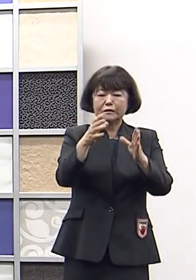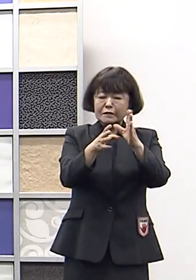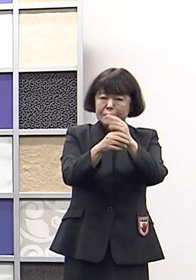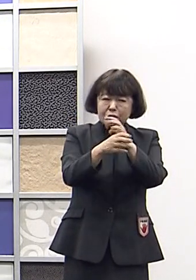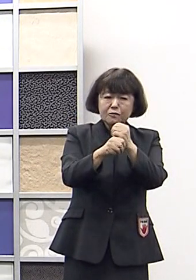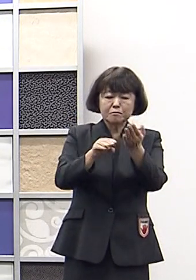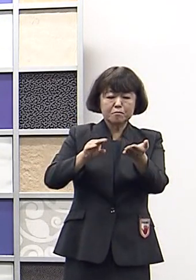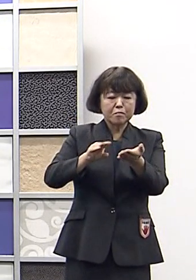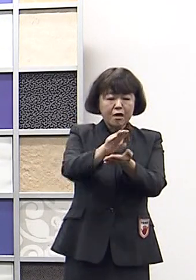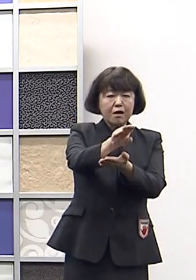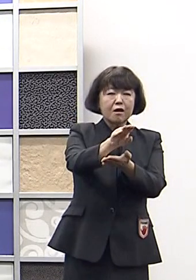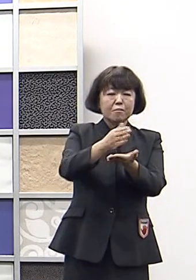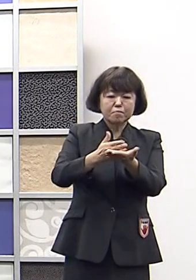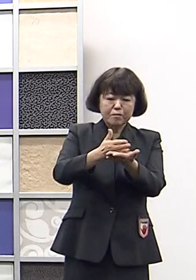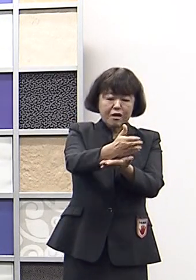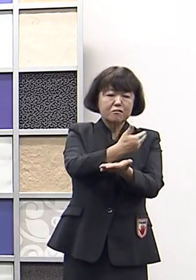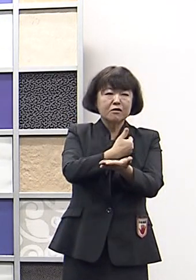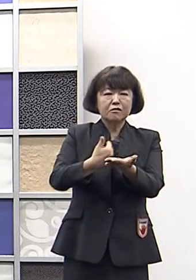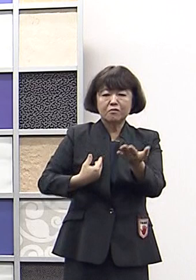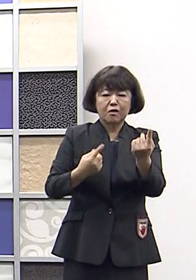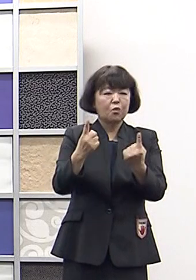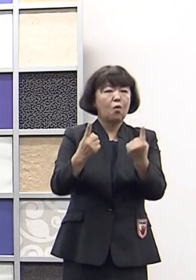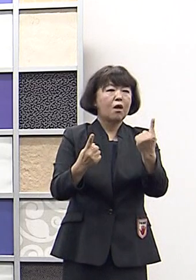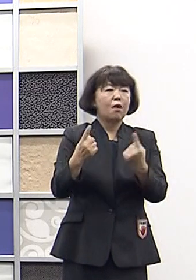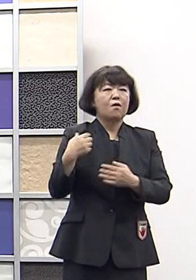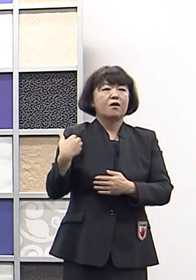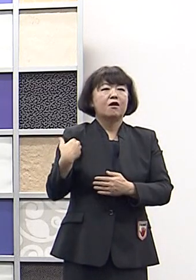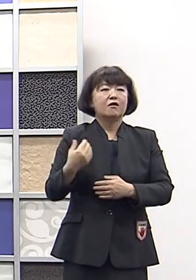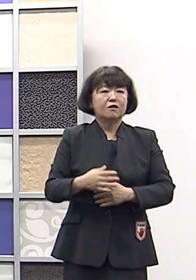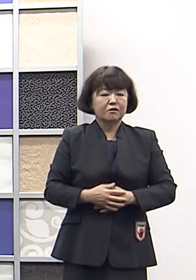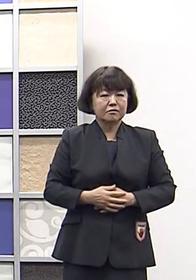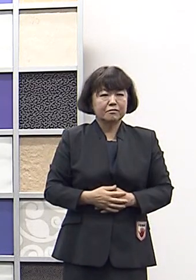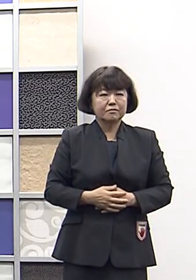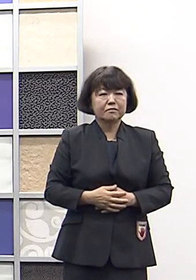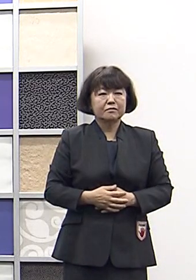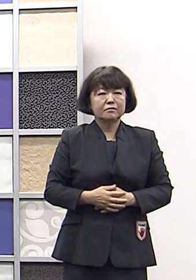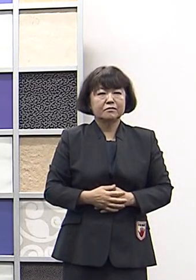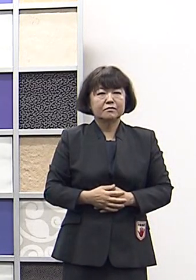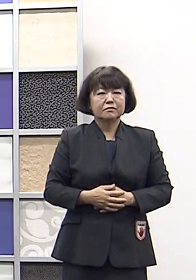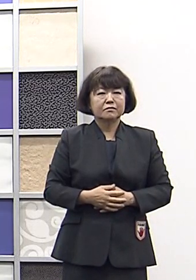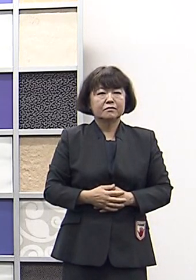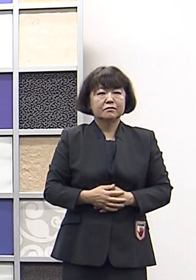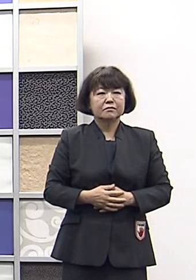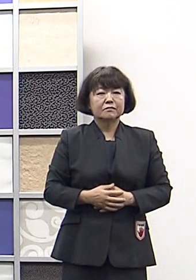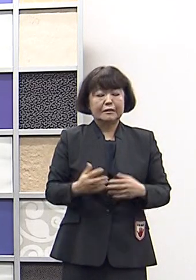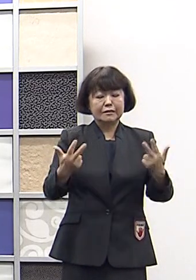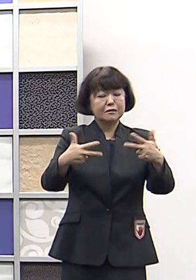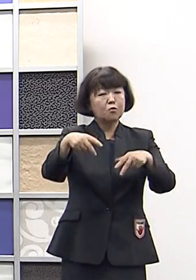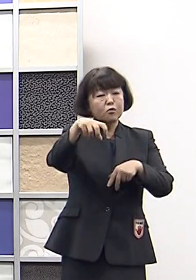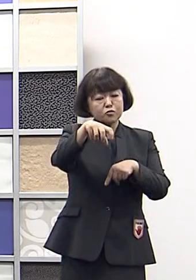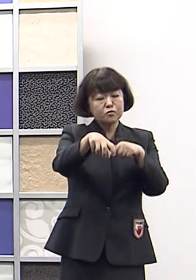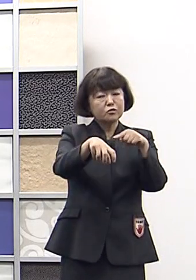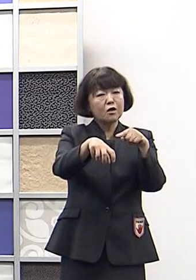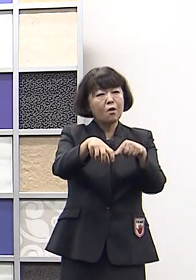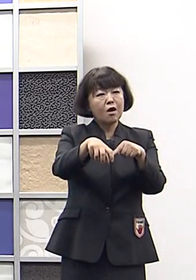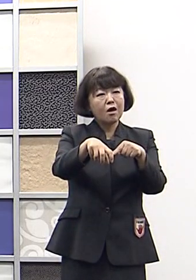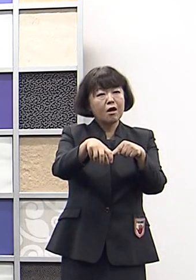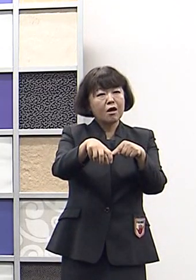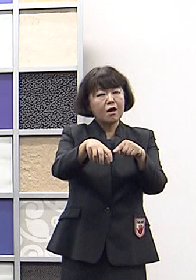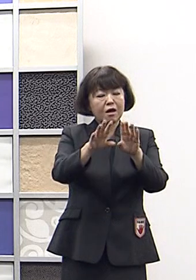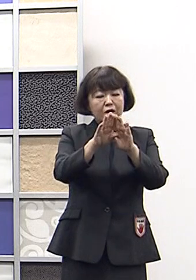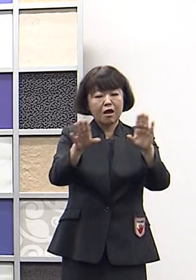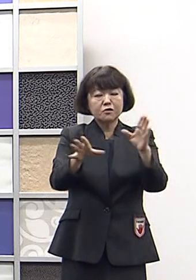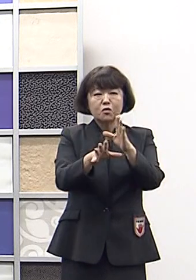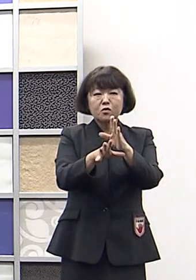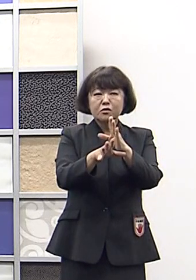で、そのシンポジウムの場では、なんですかね、時期、 開業時期